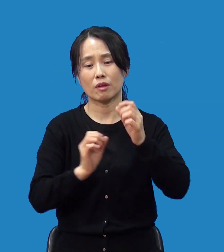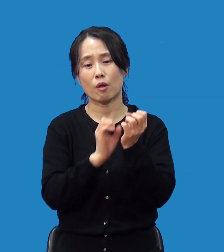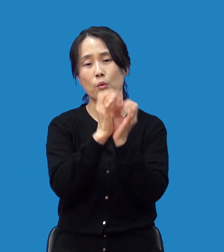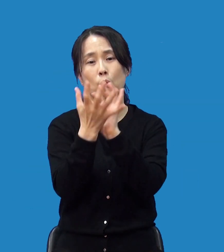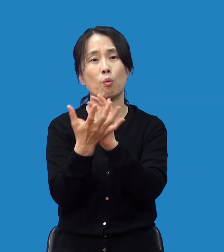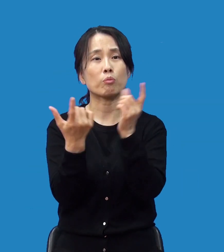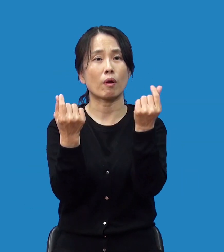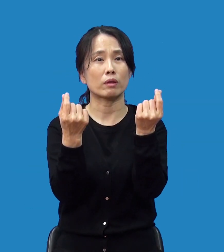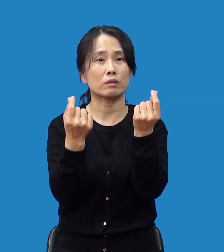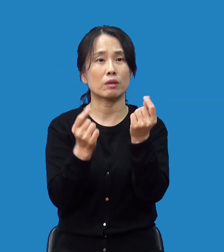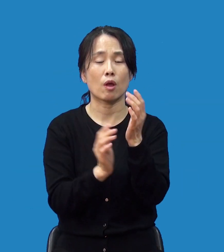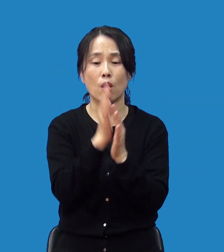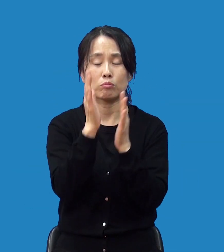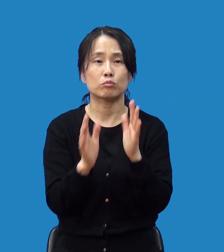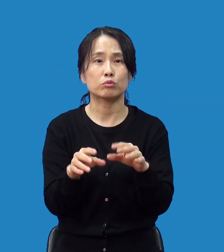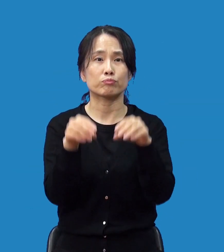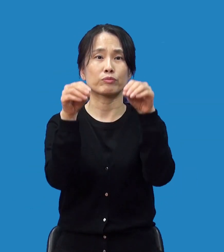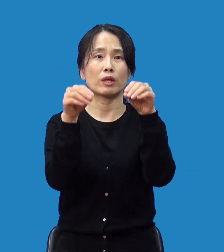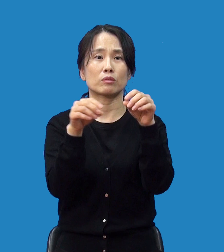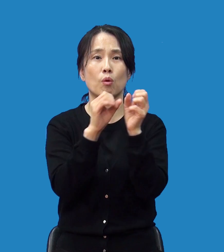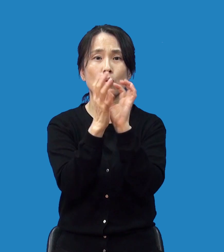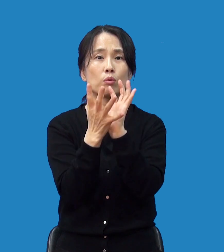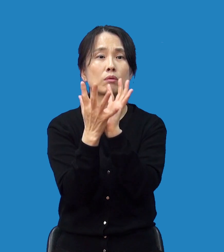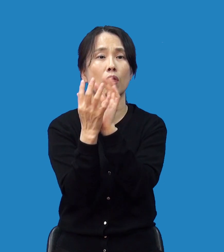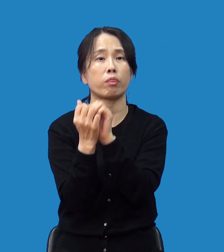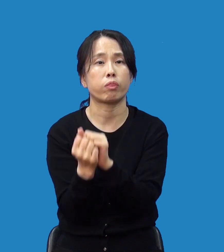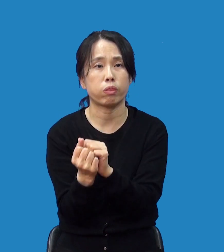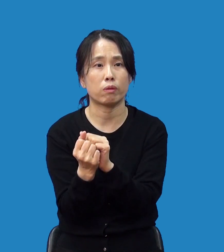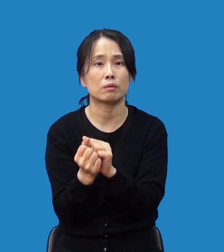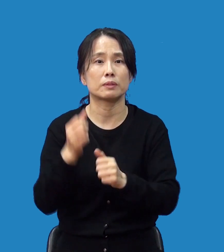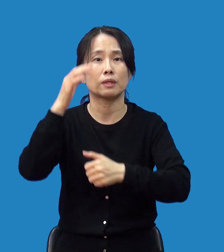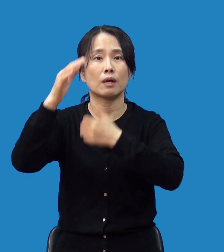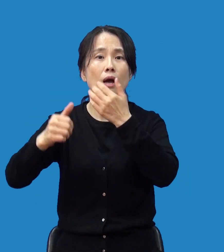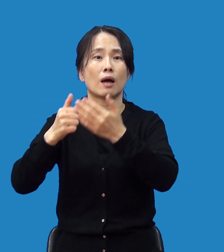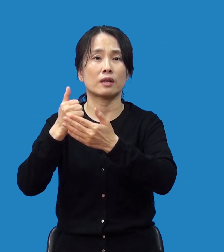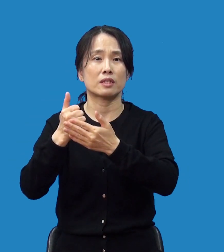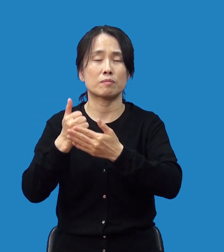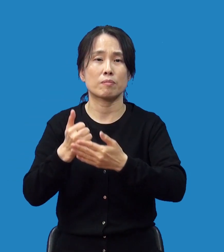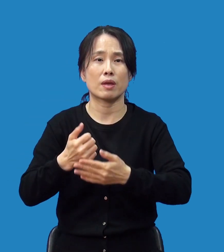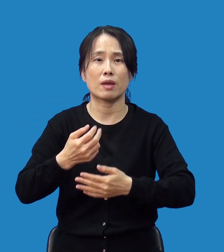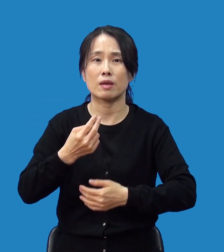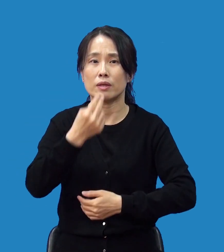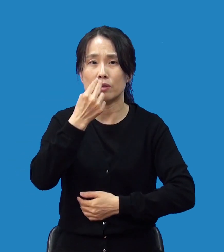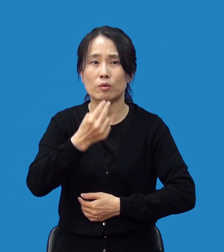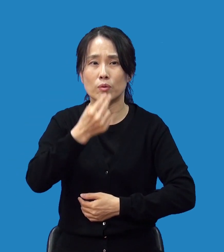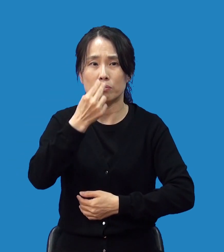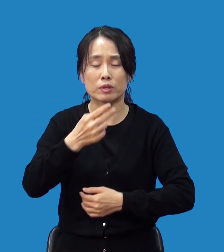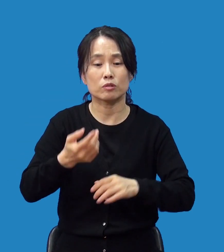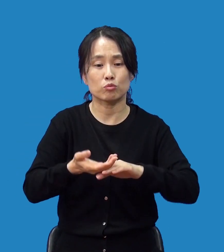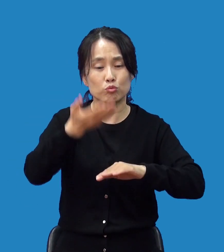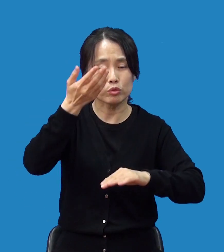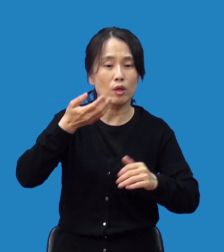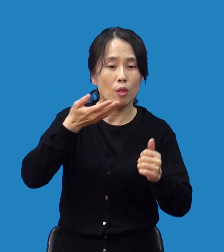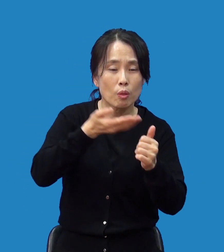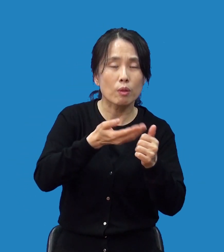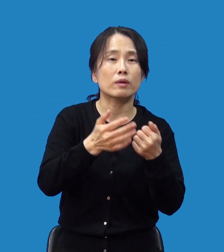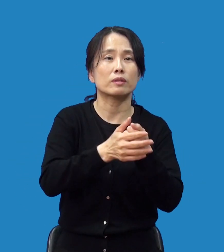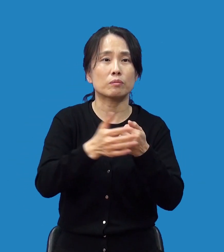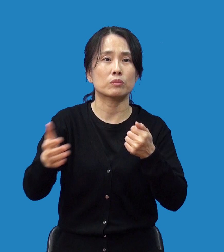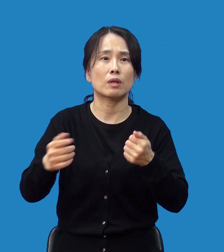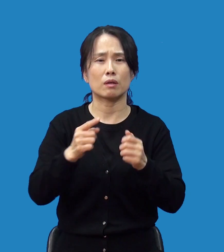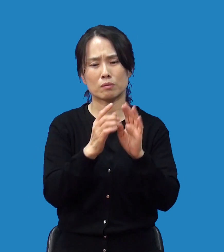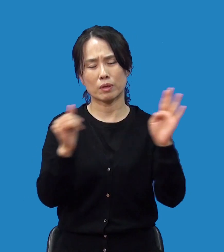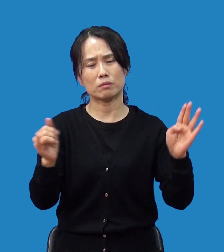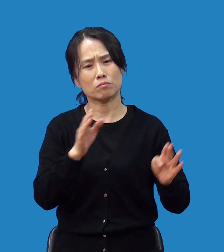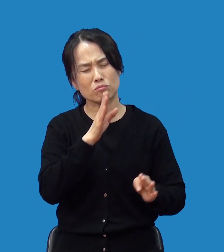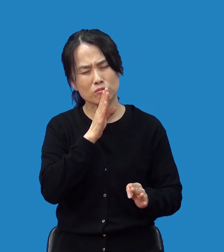같으니 푸른 마르고 꽃이 시들면 여호와의 기운이 그 위에 불미라. 이 백성은